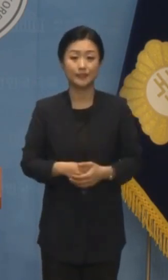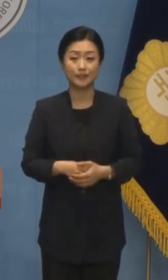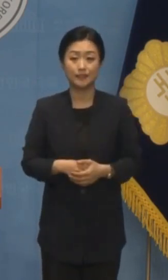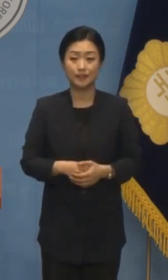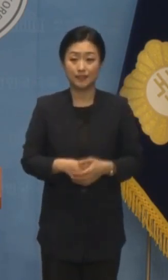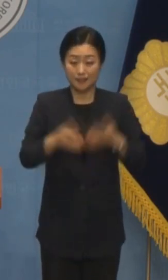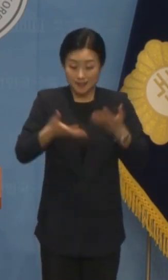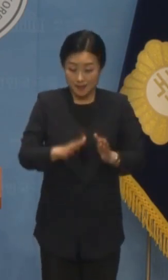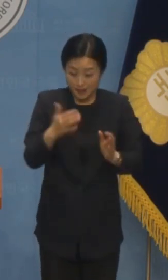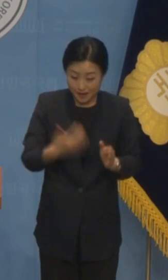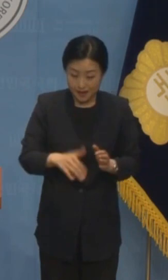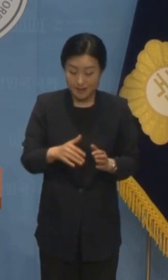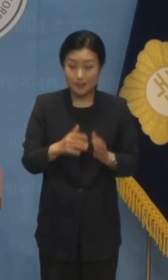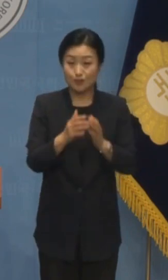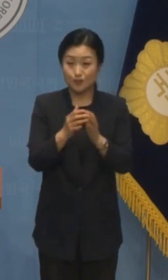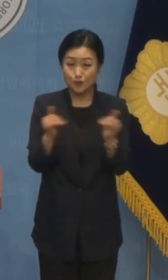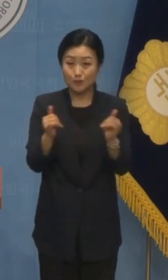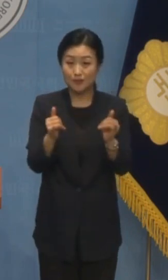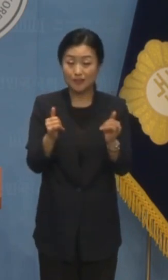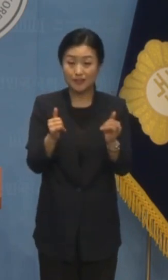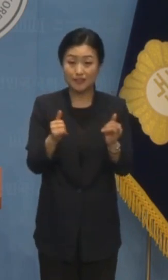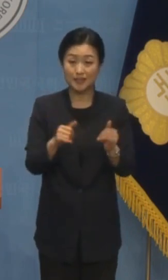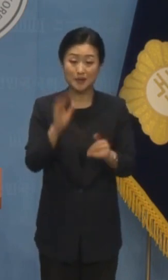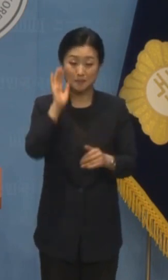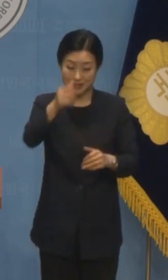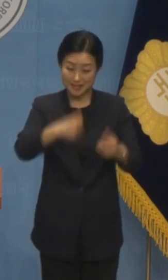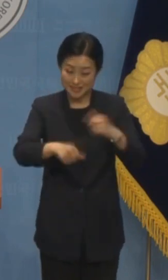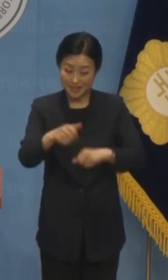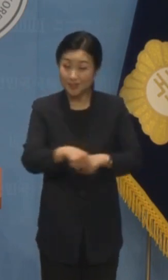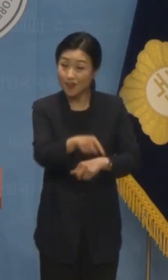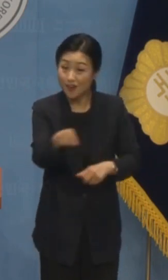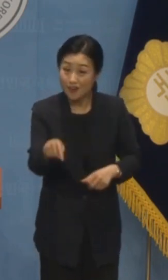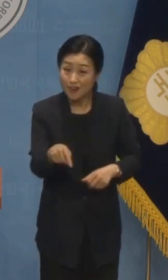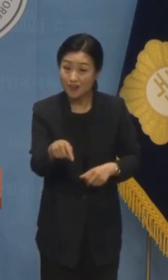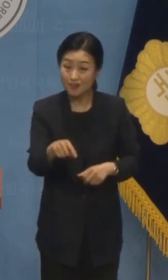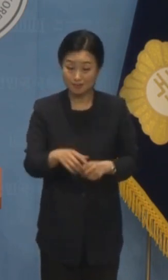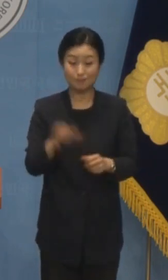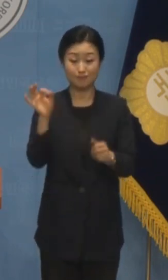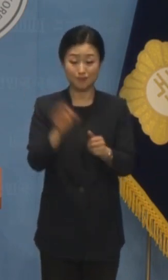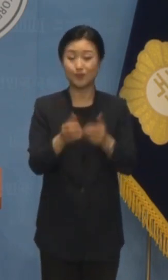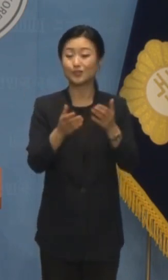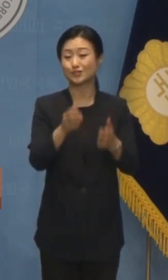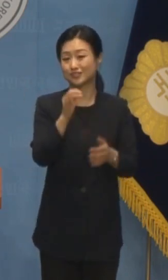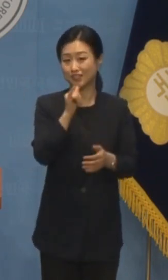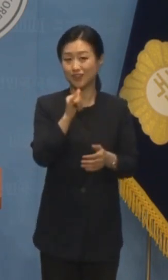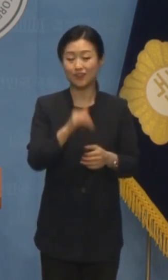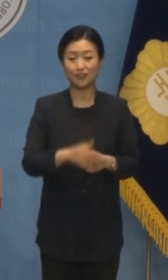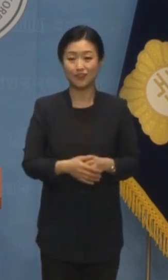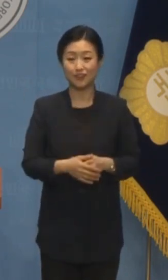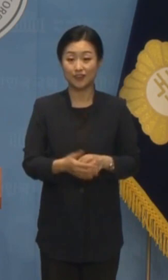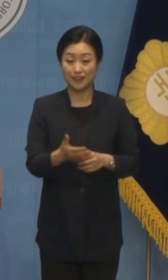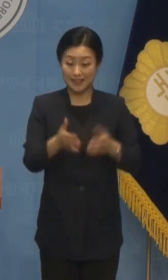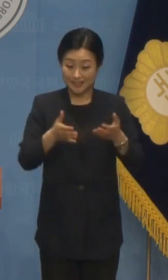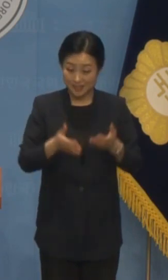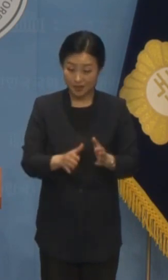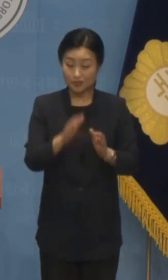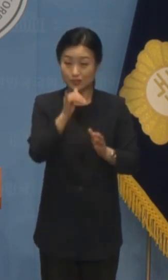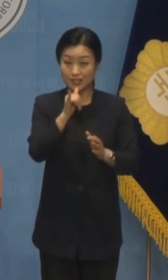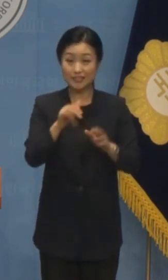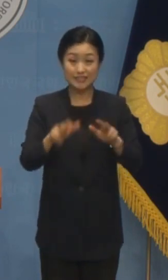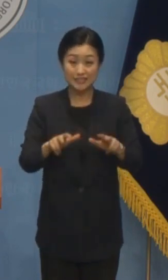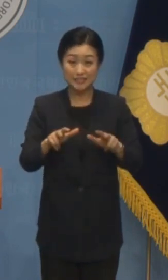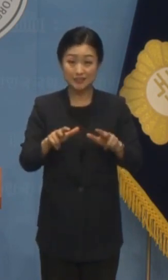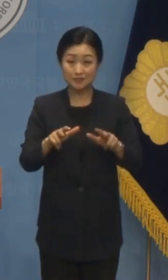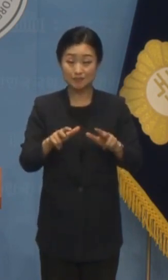아직 태어나지 않은 국민들을 가리키는 말로 미래 세대라는 말을 썼다고 해도 마찬가지입니다. 그 미래 세대를 태어나게 할 수 있는 현재